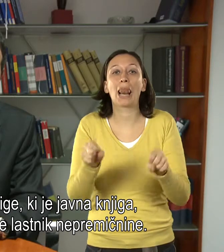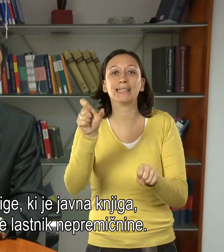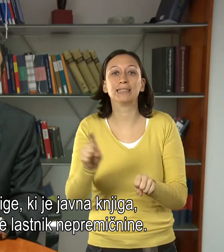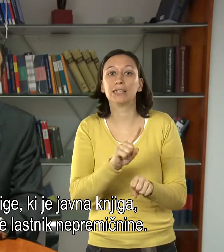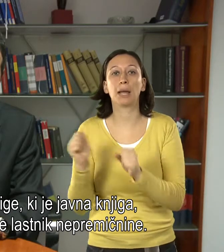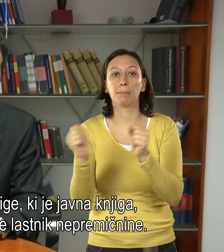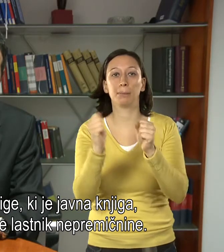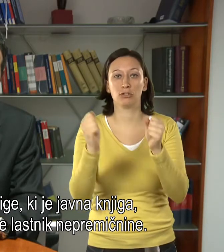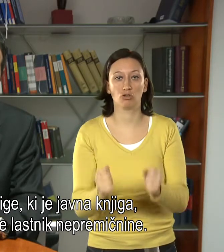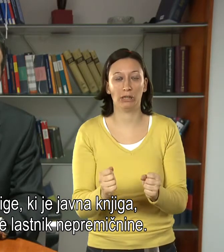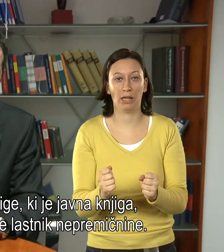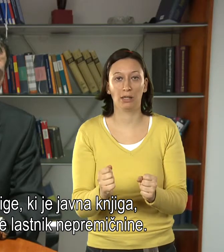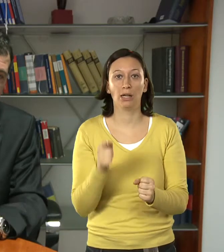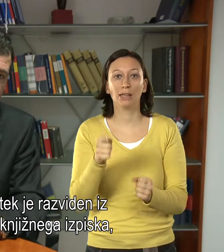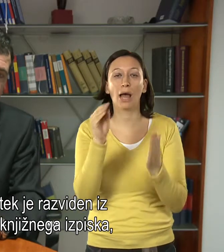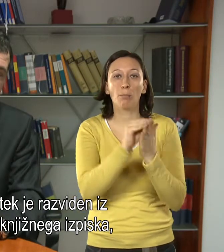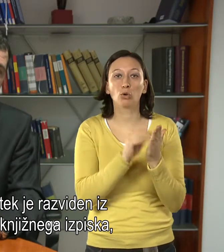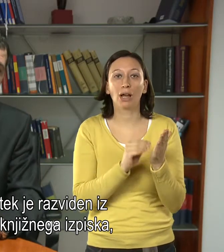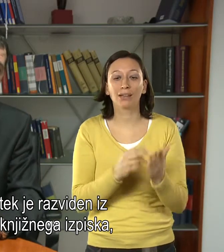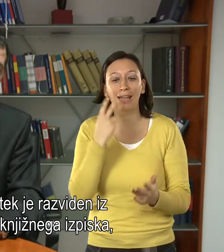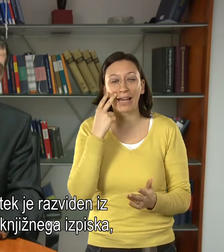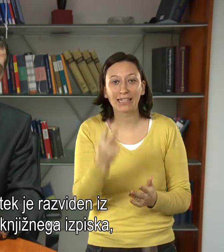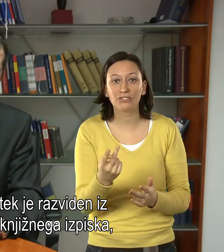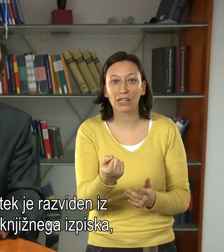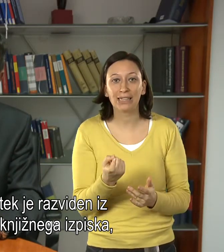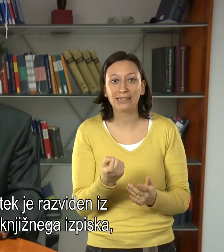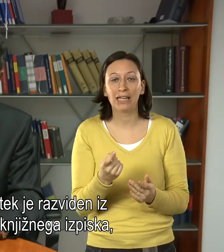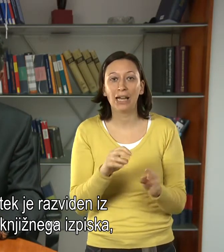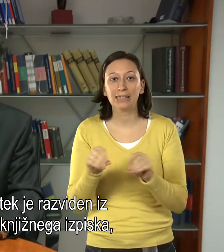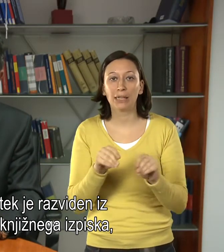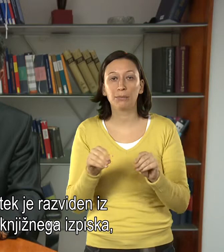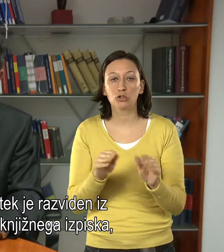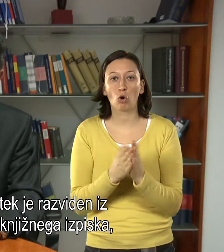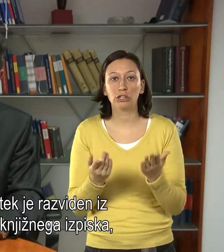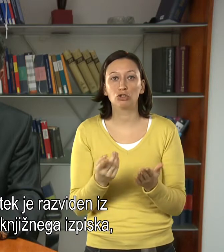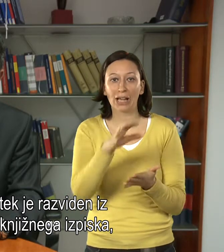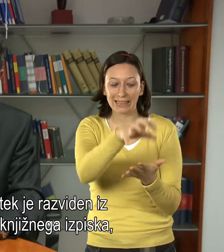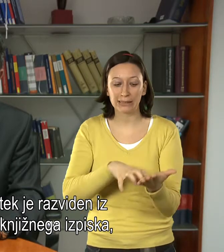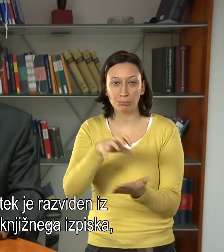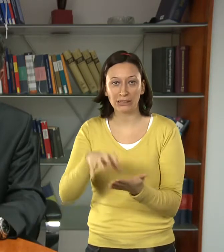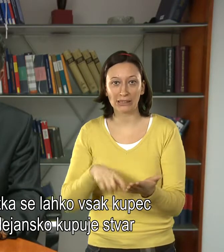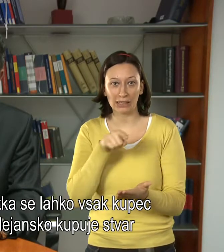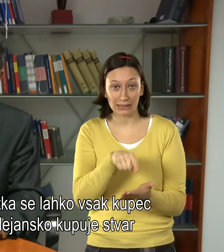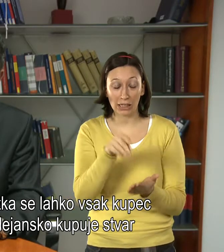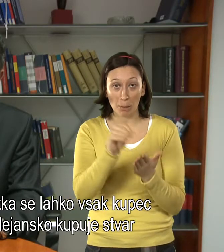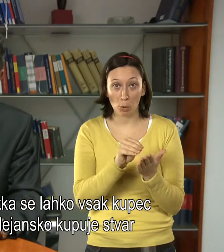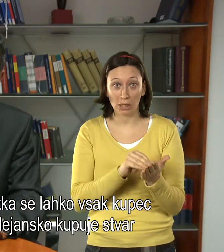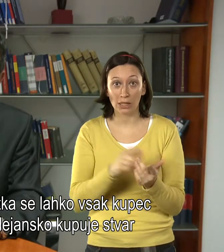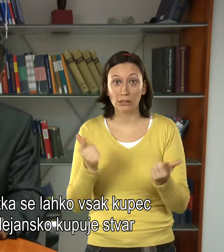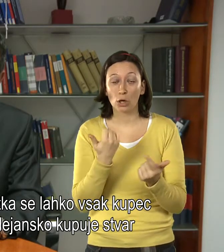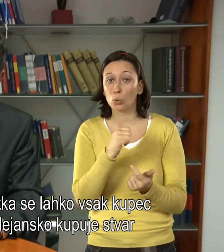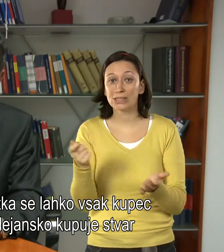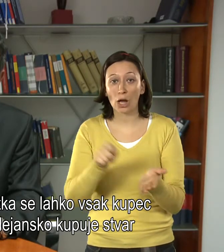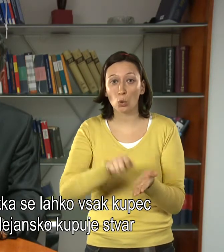lastnik nepremičnine. Ta podatek je razviden iz zemljiškoknjižnega izpiska in iz tega podatka se lahko